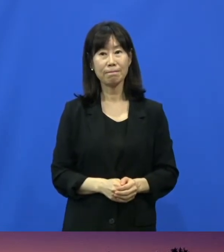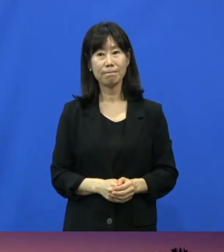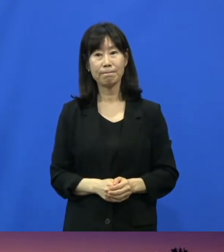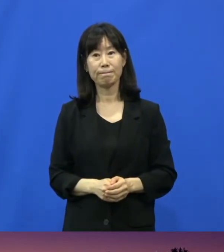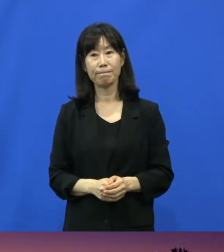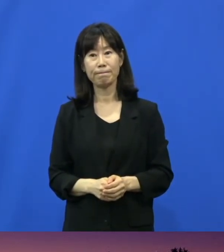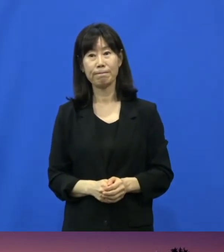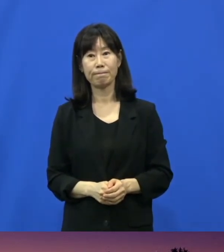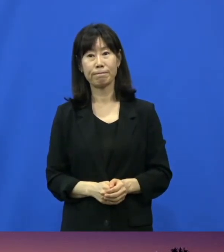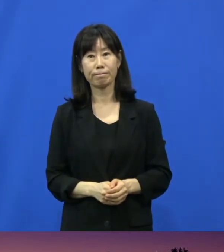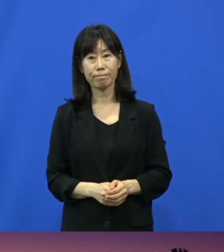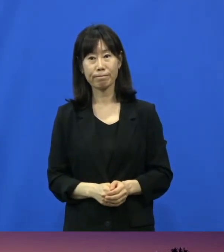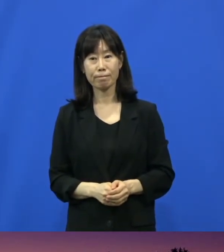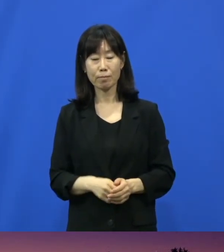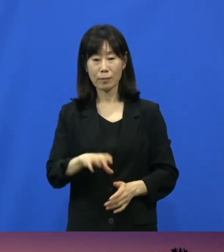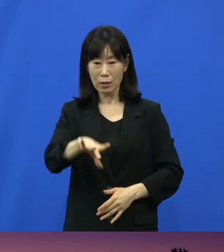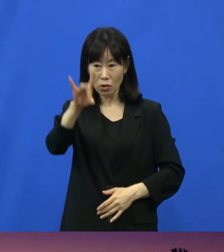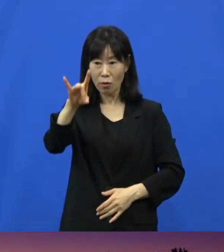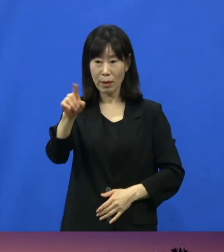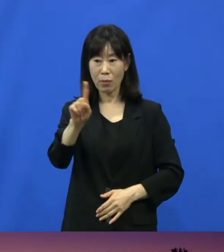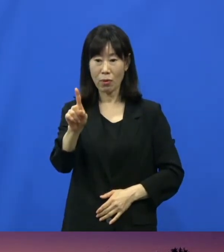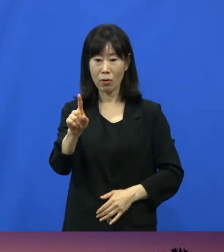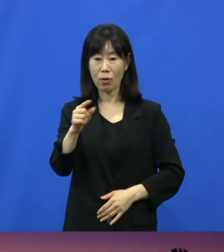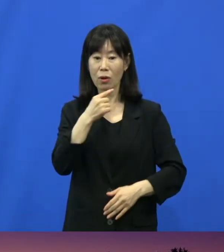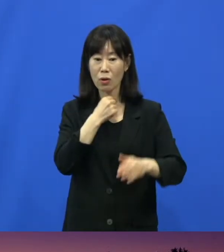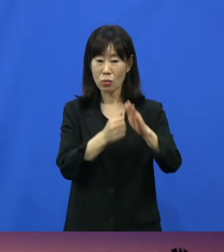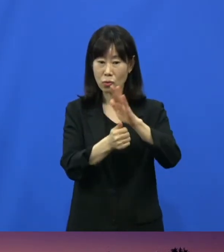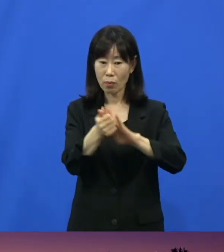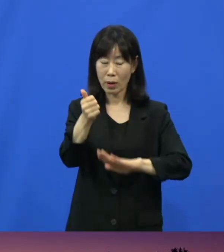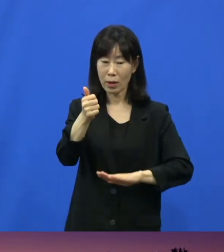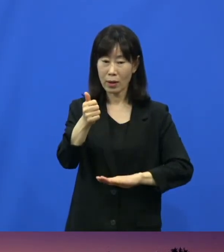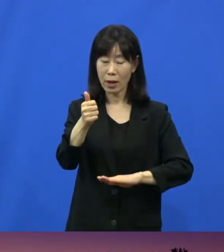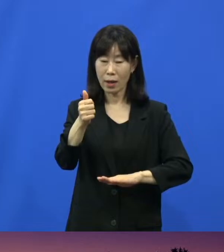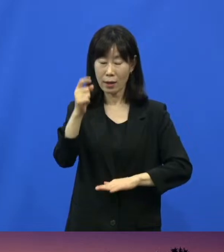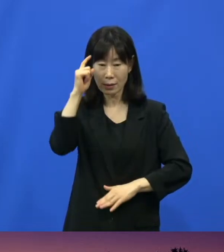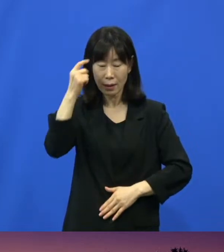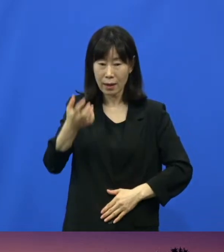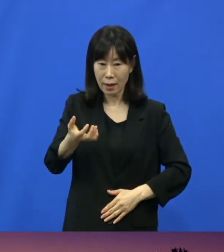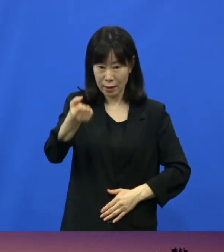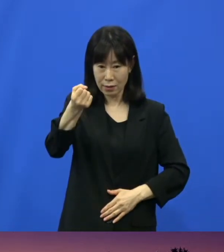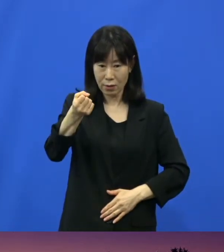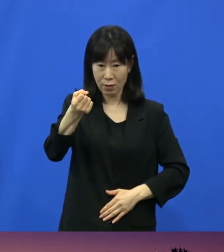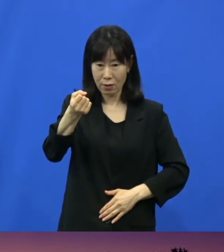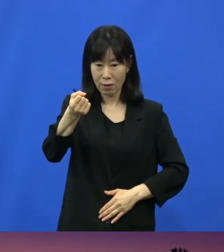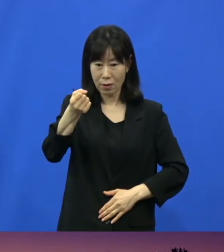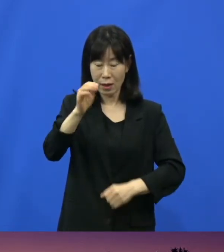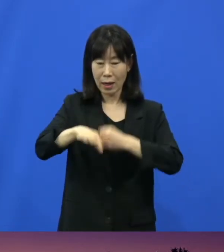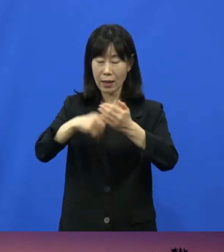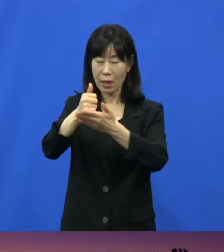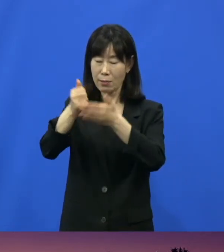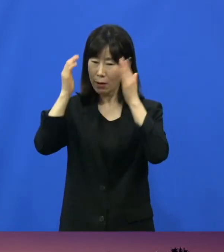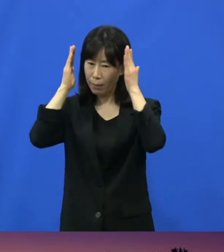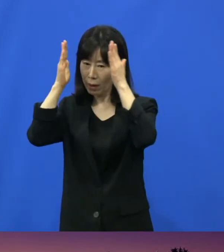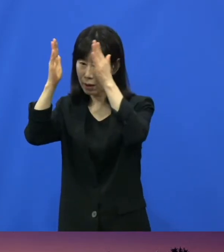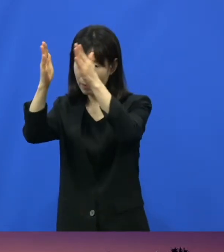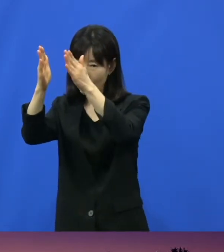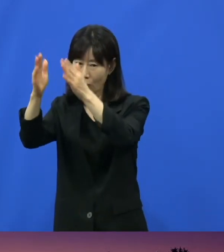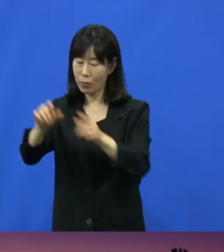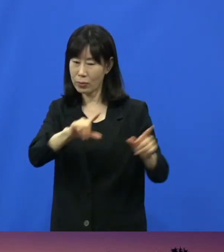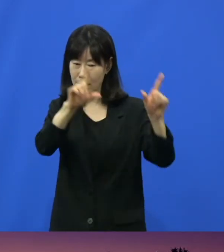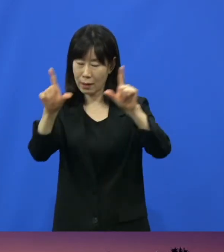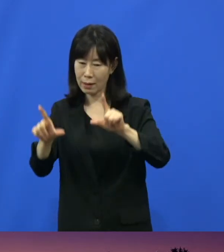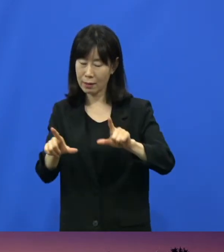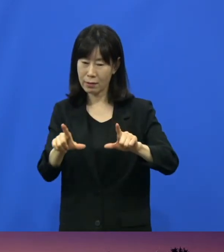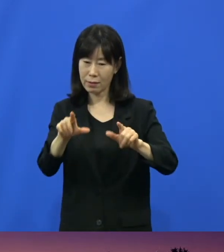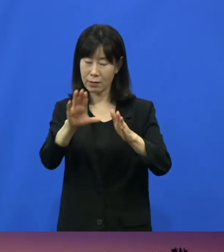소망이라고 생각했는데 소망이 아닌 경우가 많아요. 그렇게 믿고 바라보고 쫓아왔는데 어느 날 그게 아닌